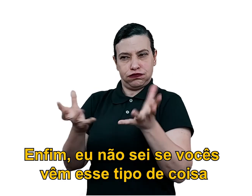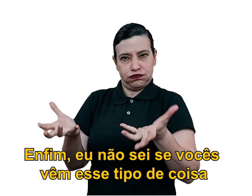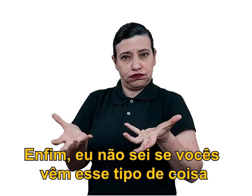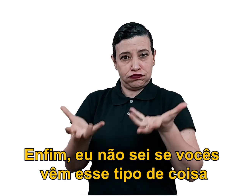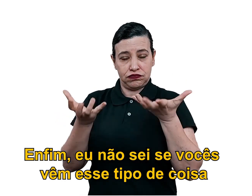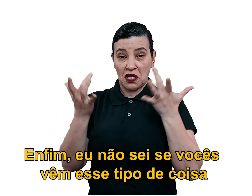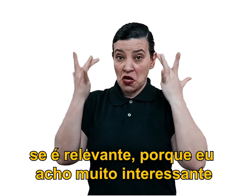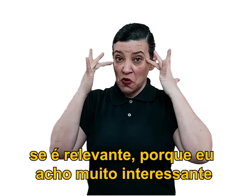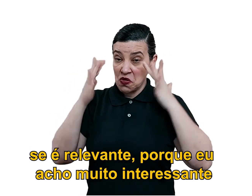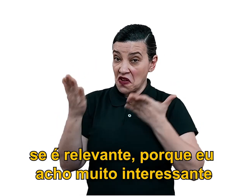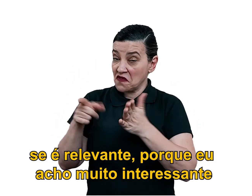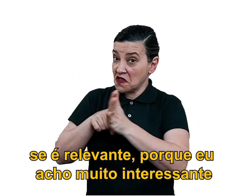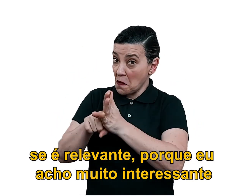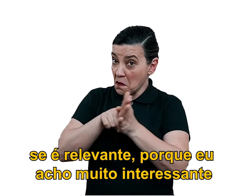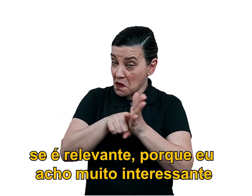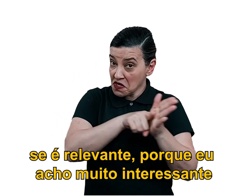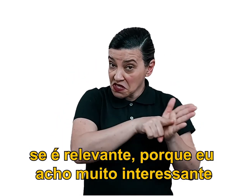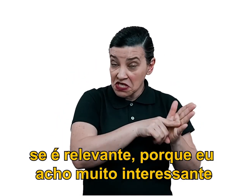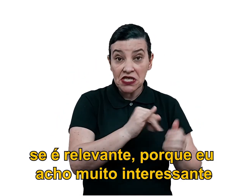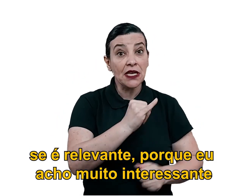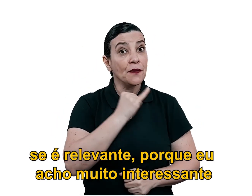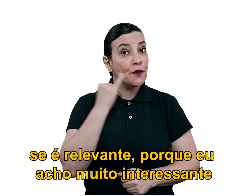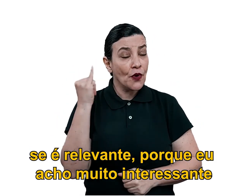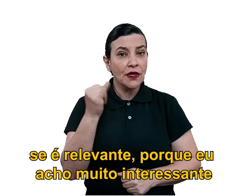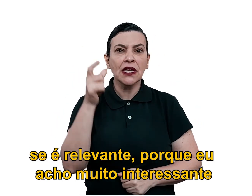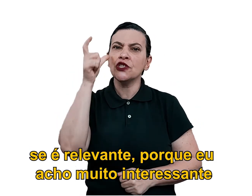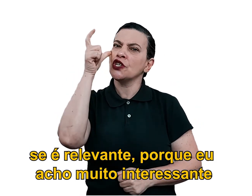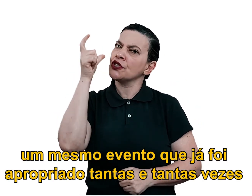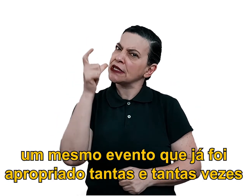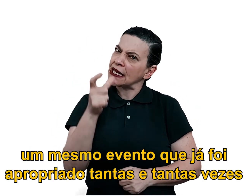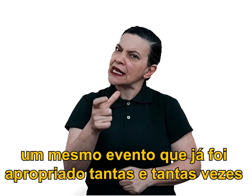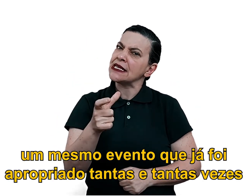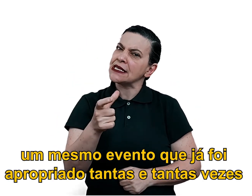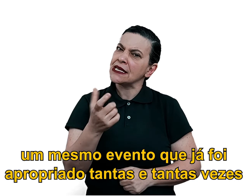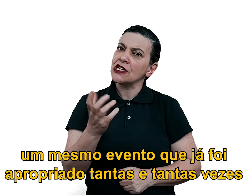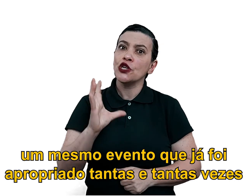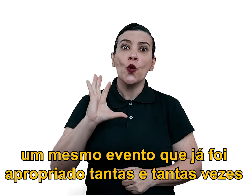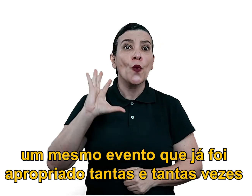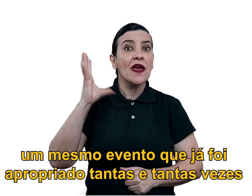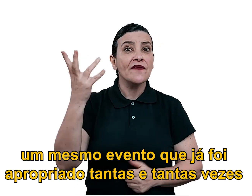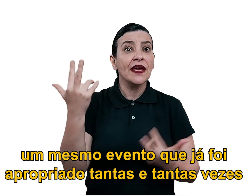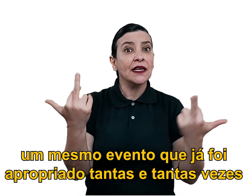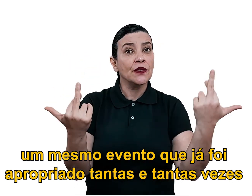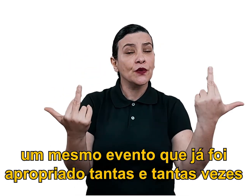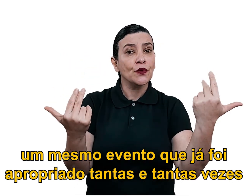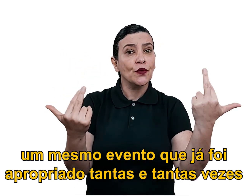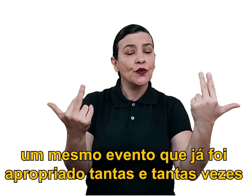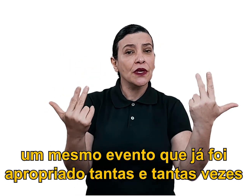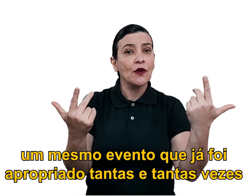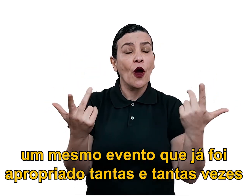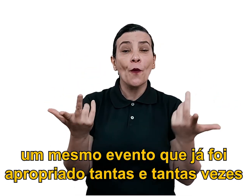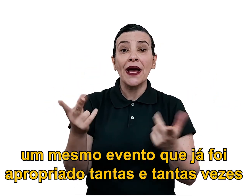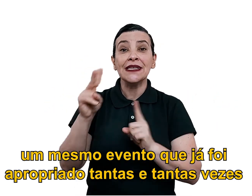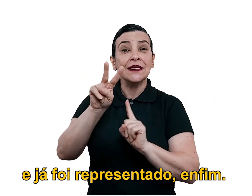de coisa, se é relevante, porque eu acho muito interessante, né? Um mesmo evento que já foi apropriado tantas e tantas vezes e já